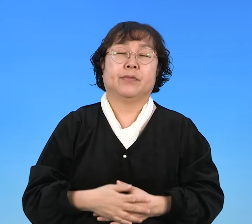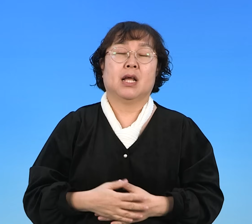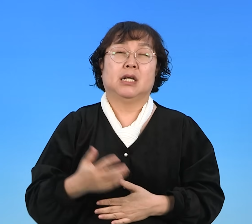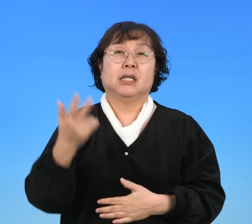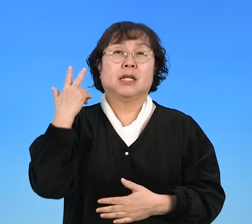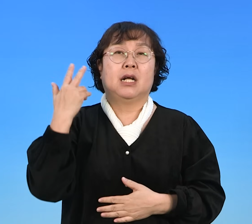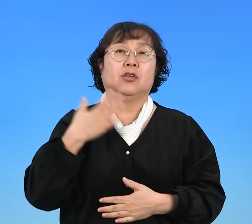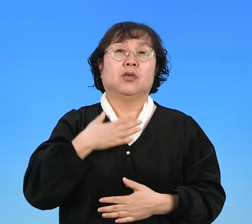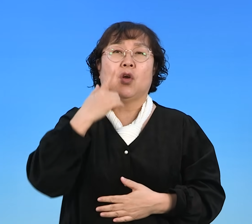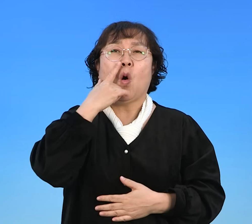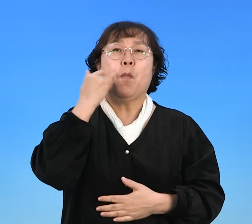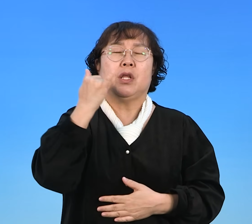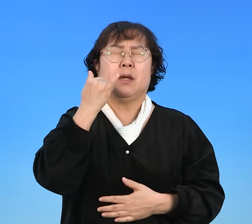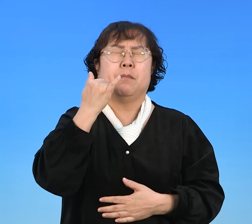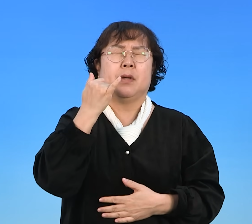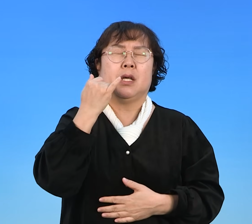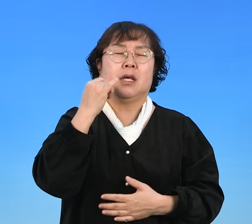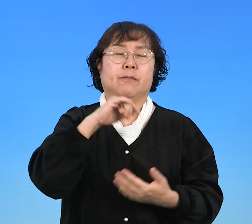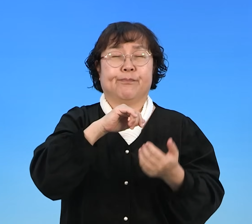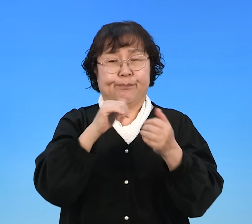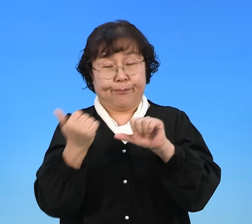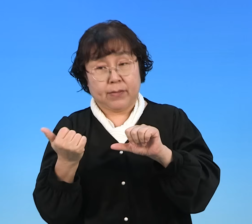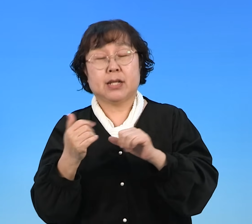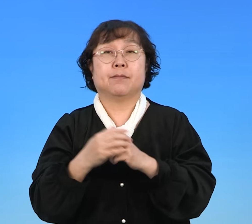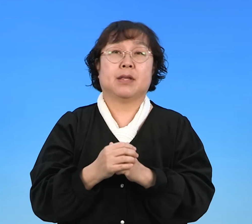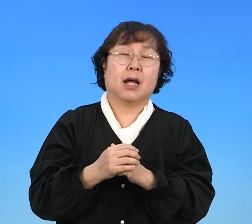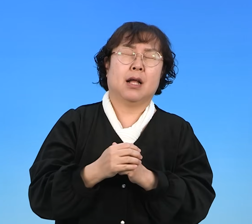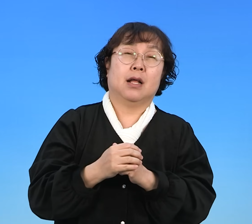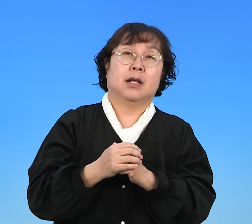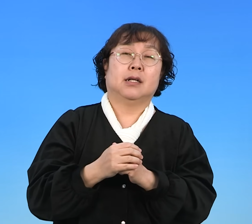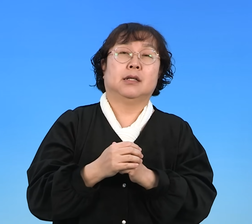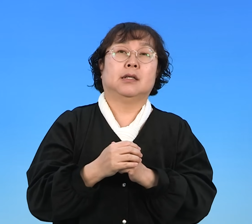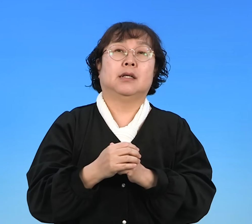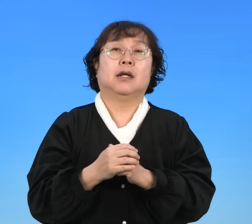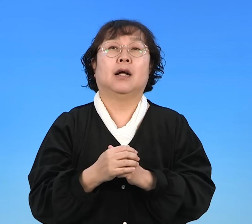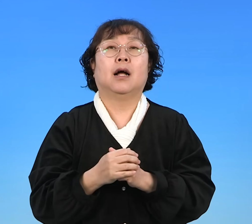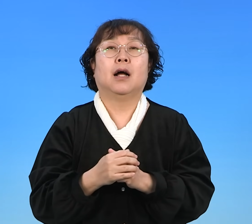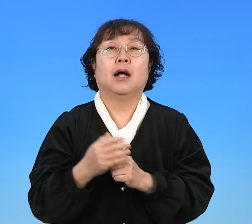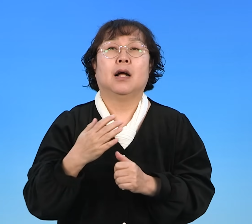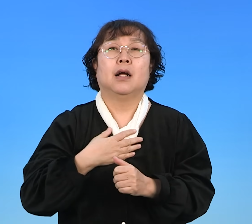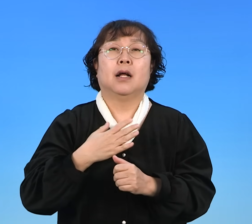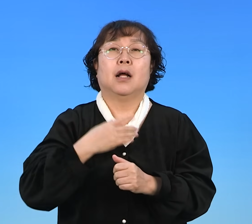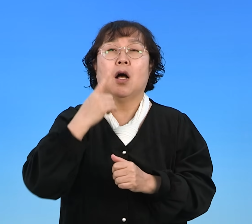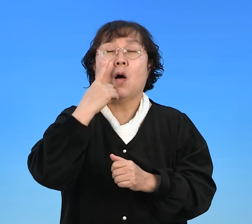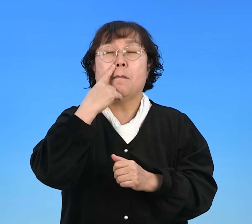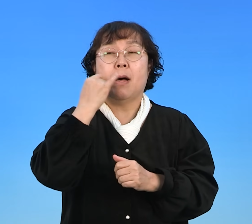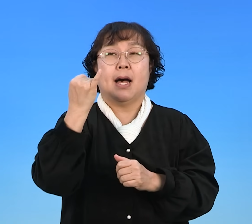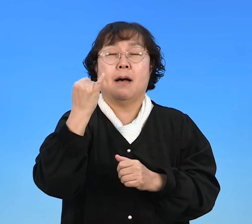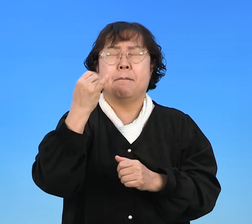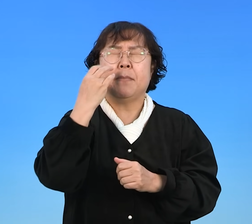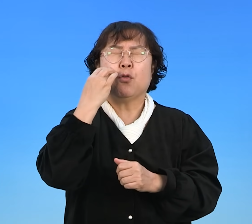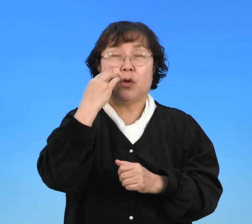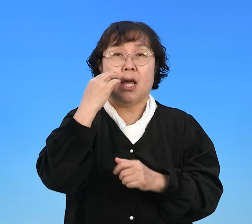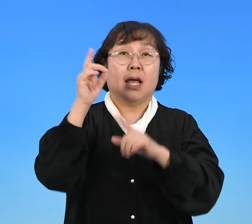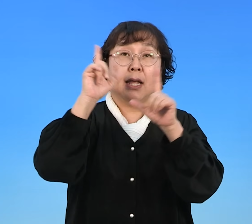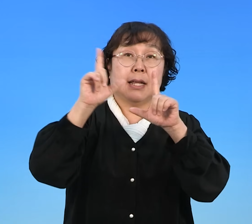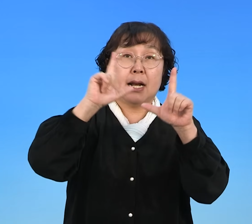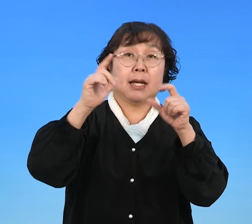지난주에 저희 어머니께서 소천하셨습니다. 저는 한국에서 목회를 하고 어머니는 미국에 계셨기